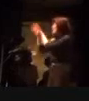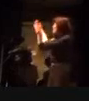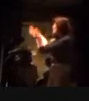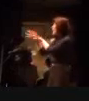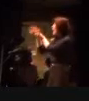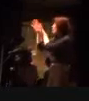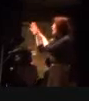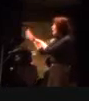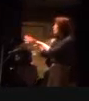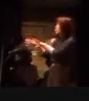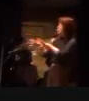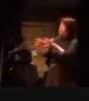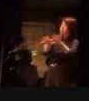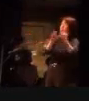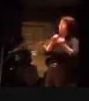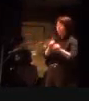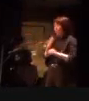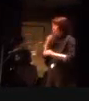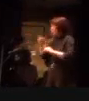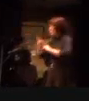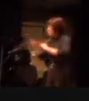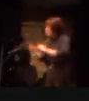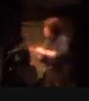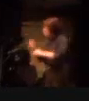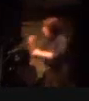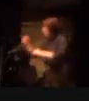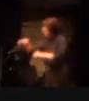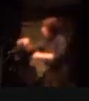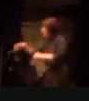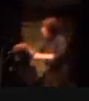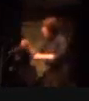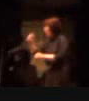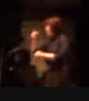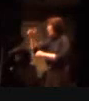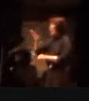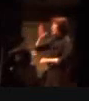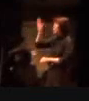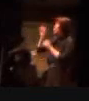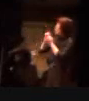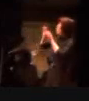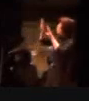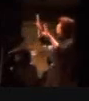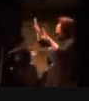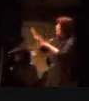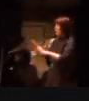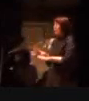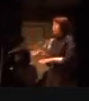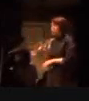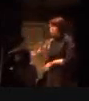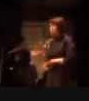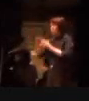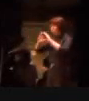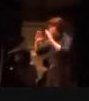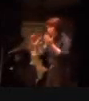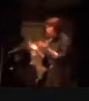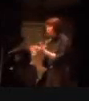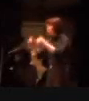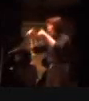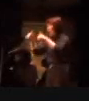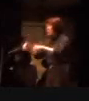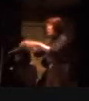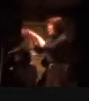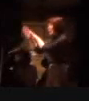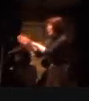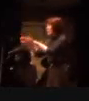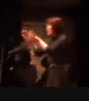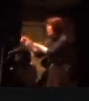ているのです。福島第一原子力発電所から大気中に放出された放射性物質はほとんどが西風に乗